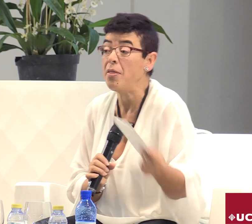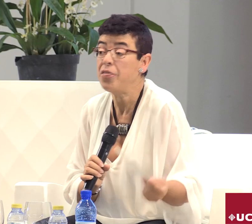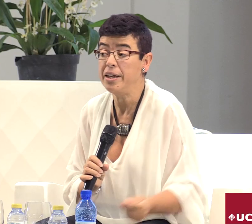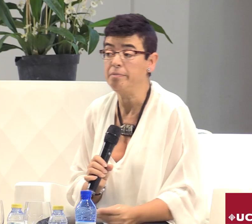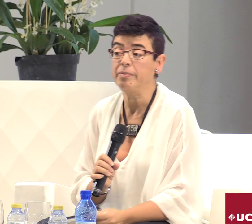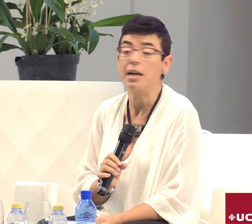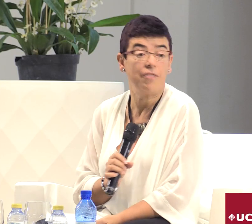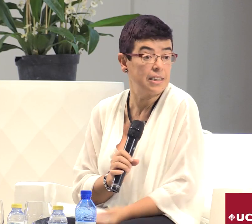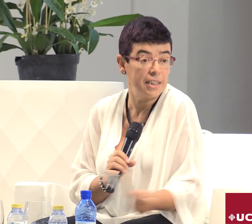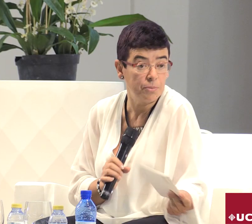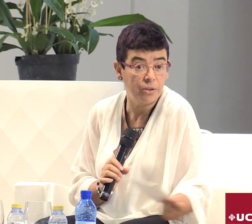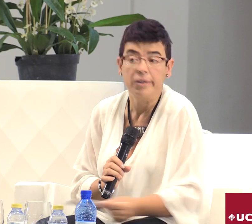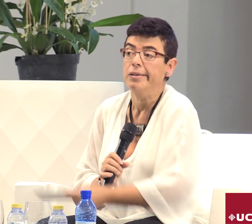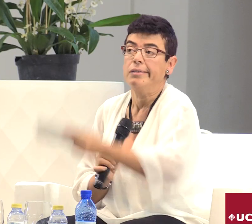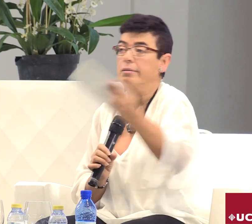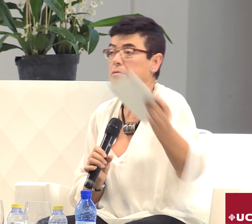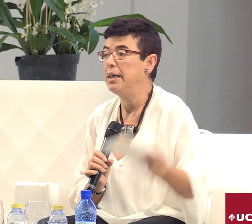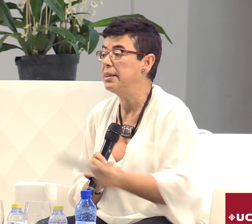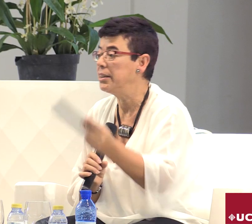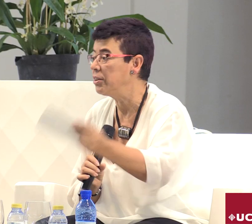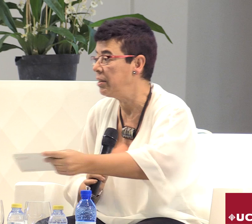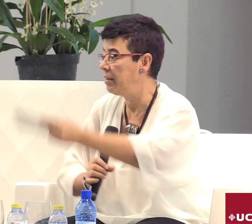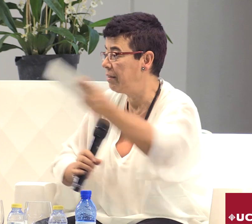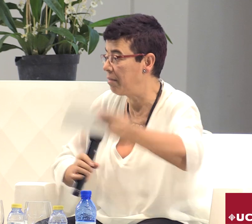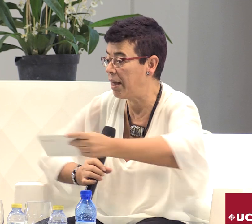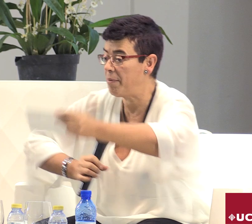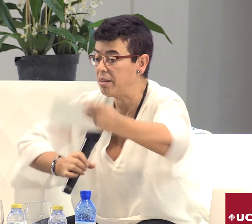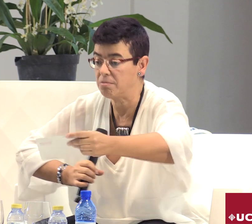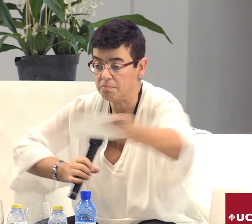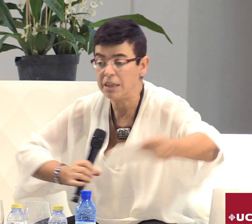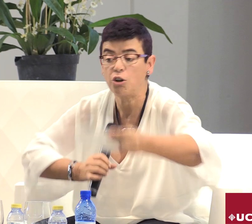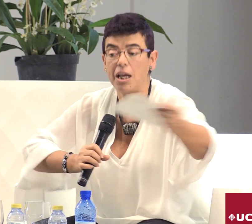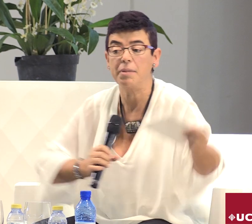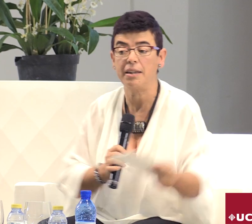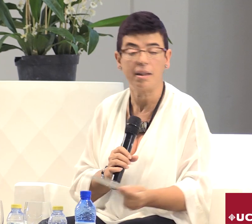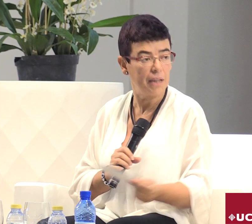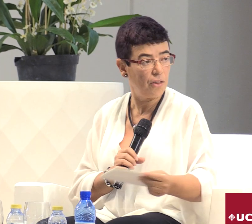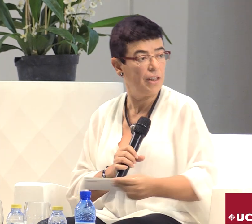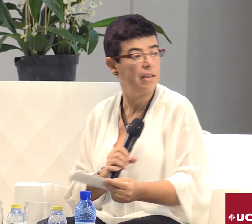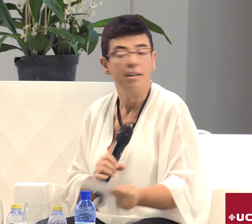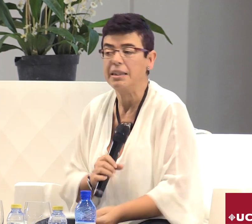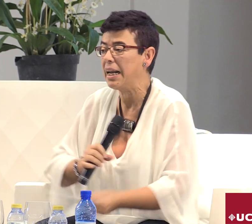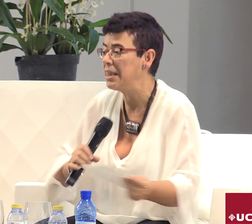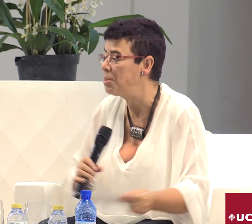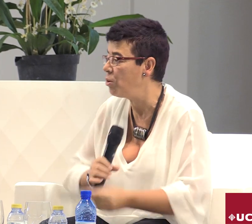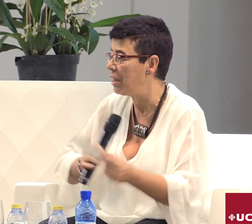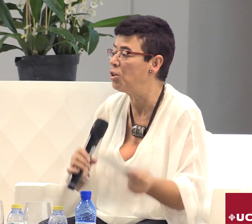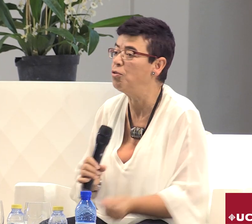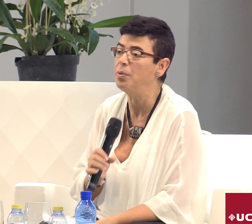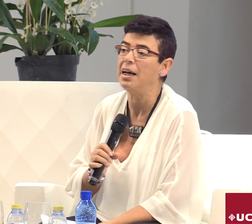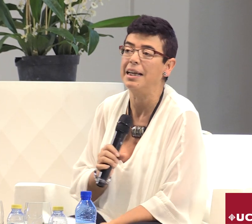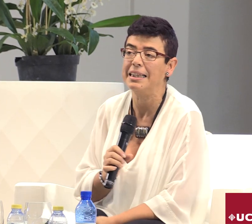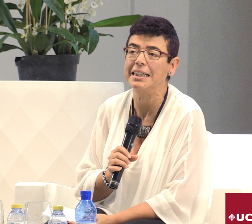el avance del fascismo, la extensión cada vez más socialmente aceptado del racismo,